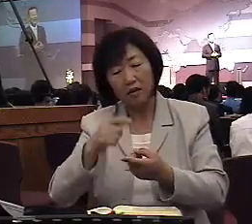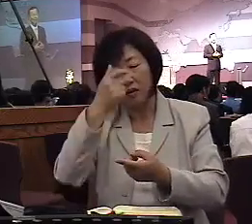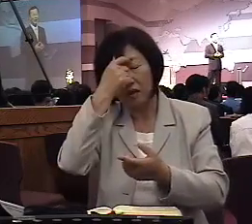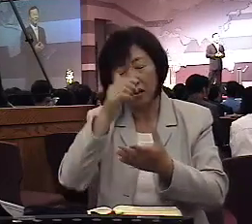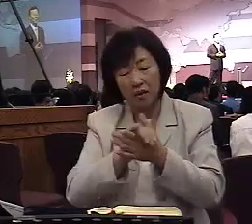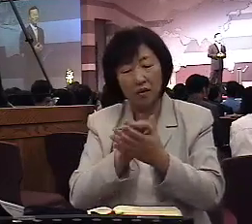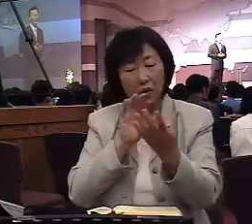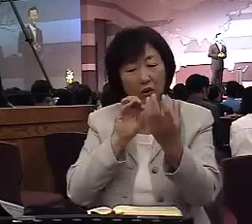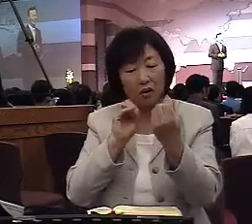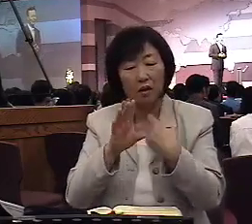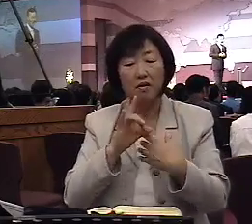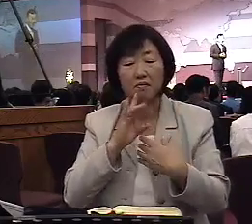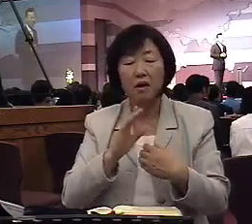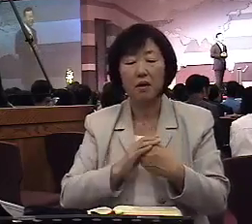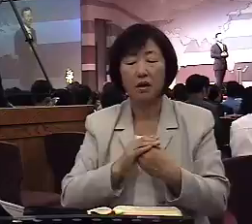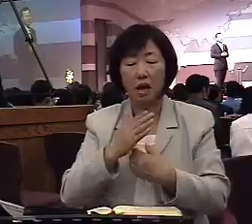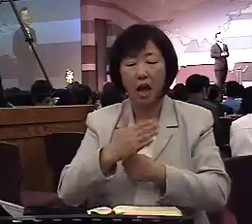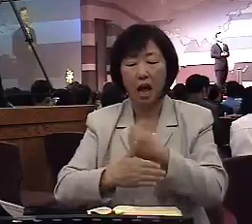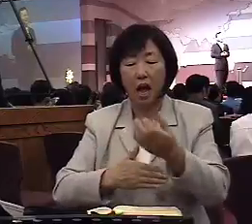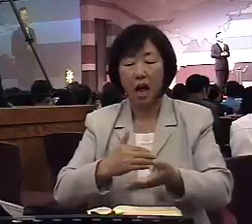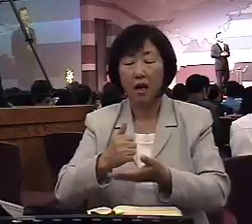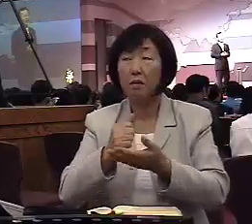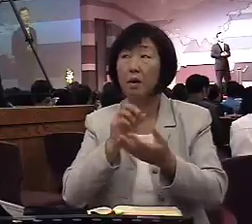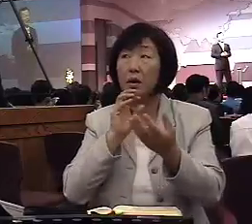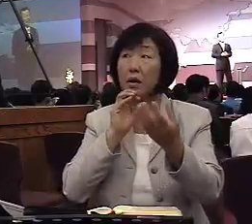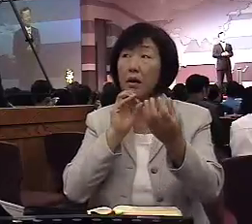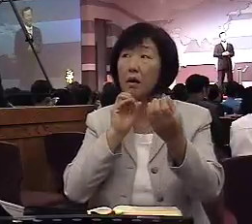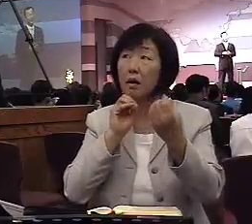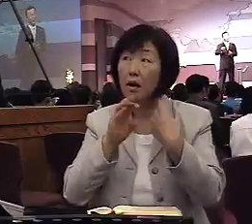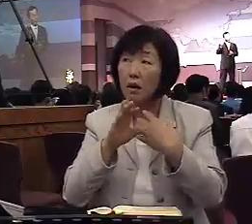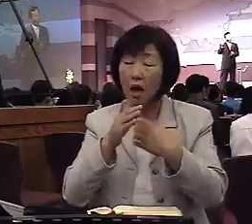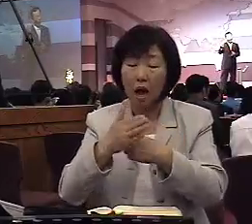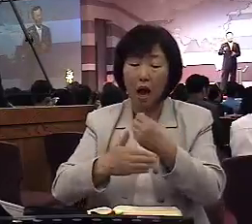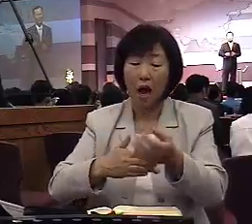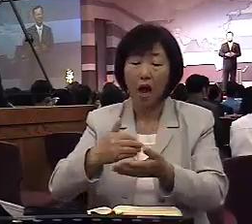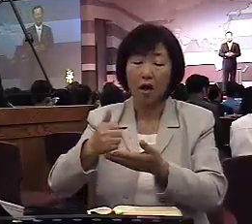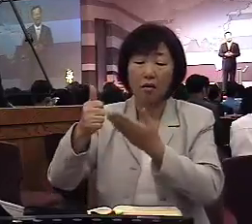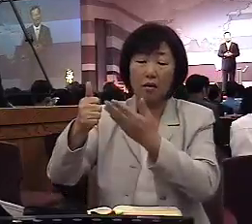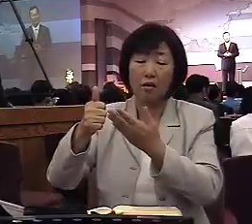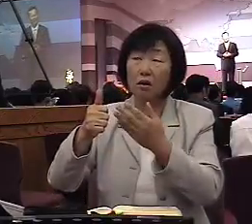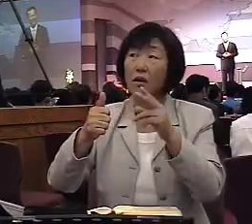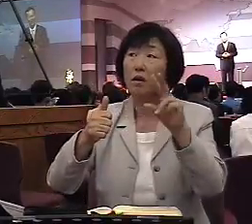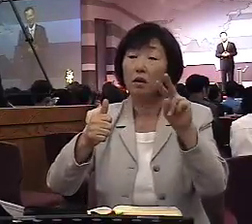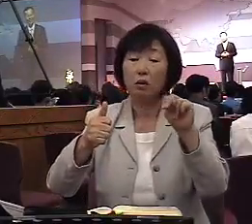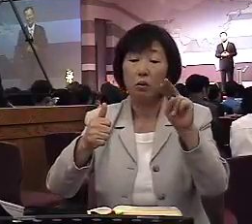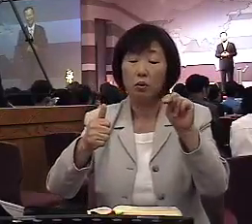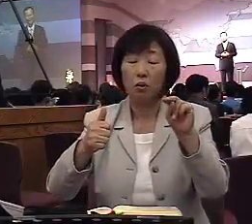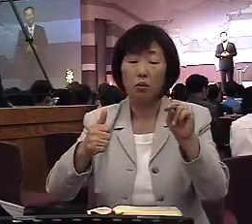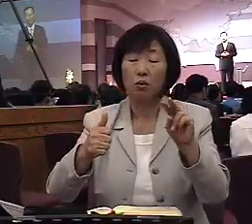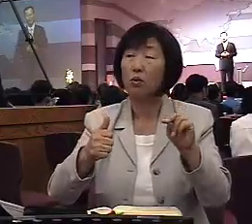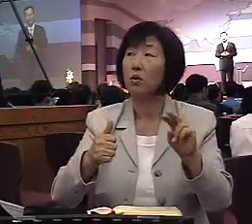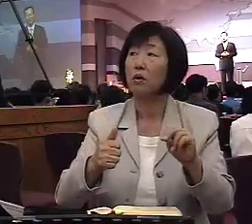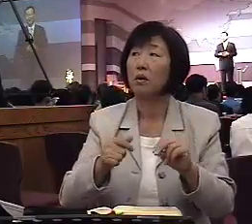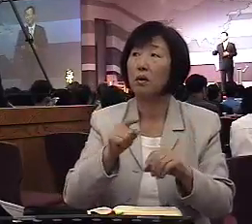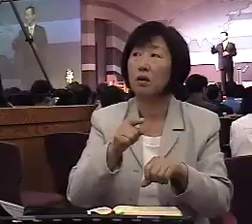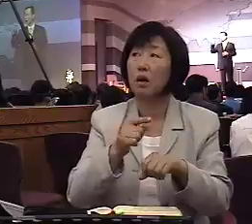기도를 응답하는 것만이 하나님의 응답입니다. 하나님께서 노하는 것이 하나님의 응답이 아닙니다.